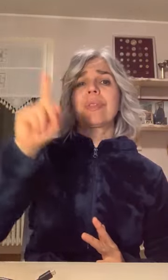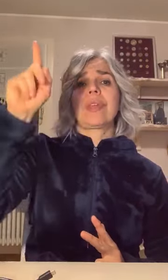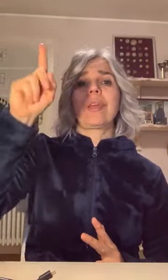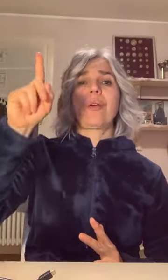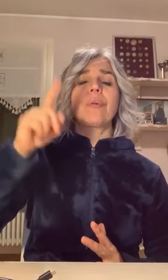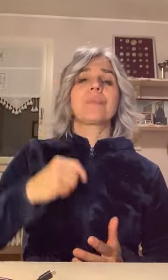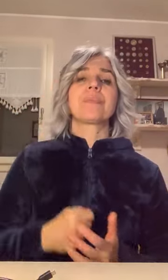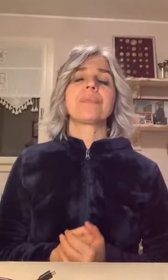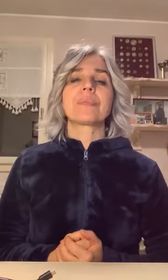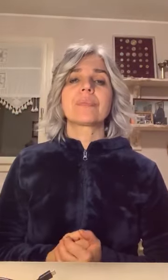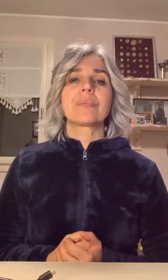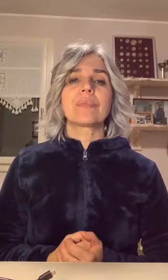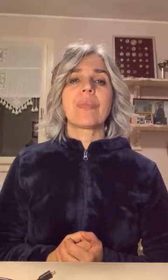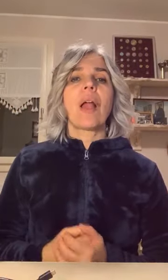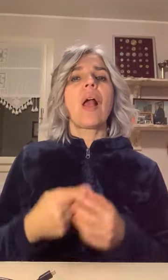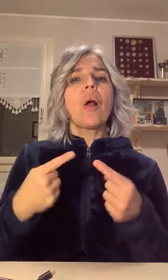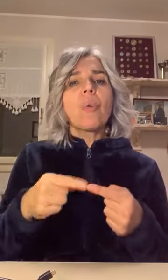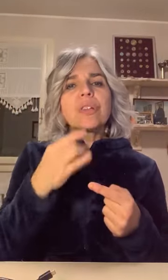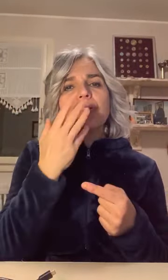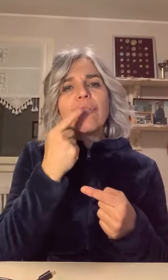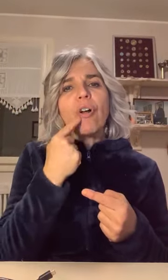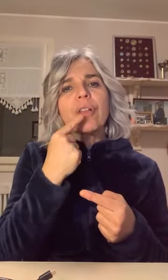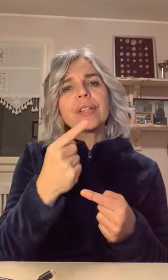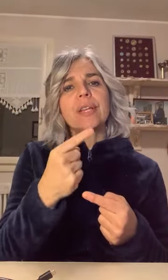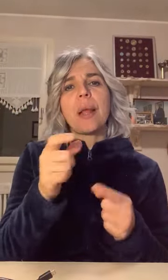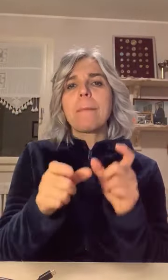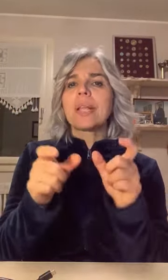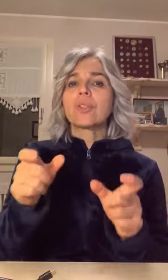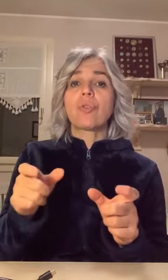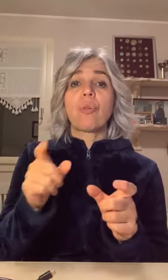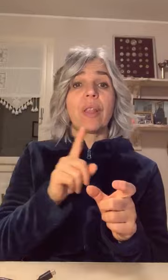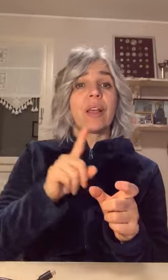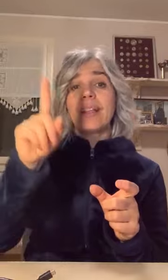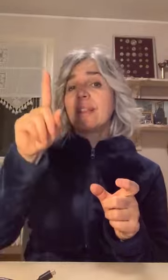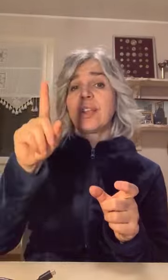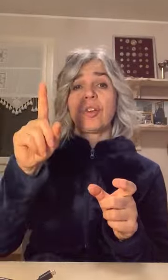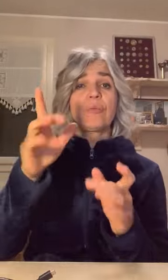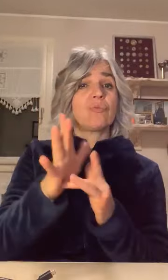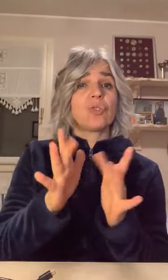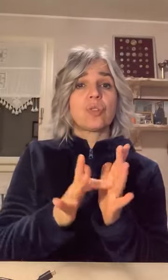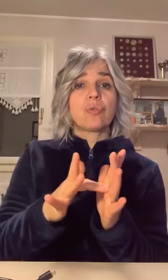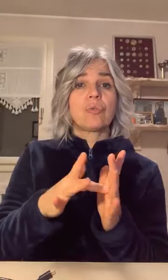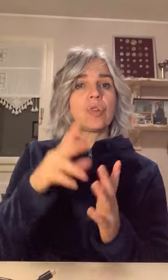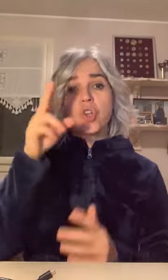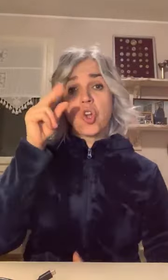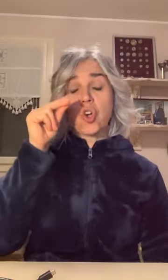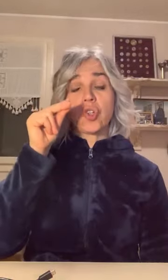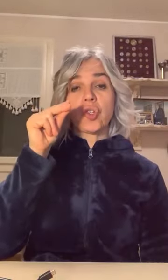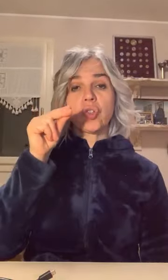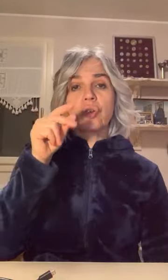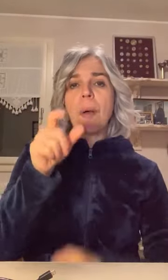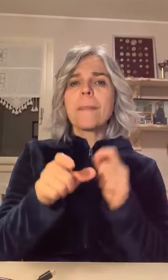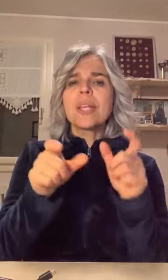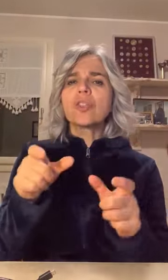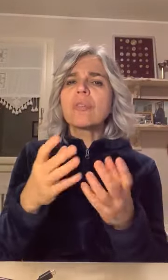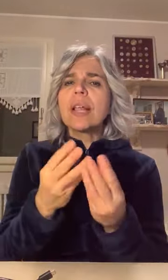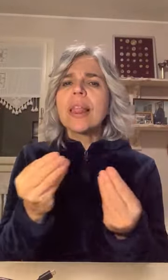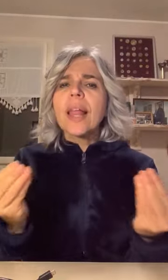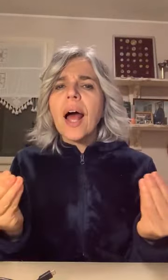voglio dire a quanti non lo conoscono ancora, a quanti si ritengono cristiani ma non hanno ancora